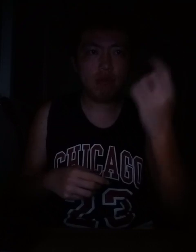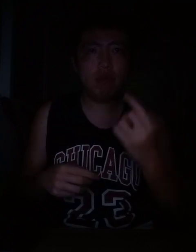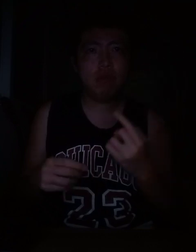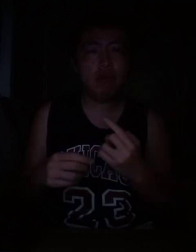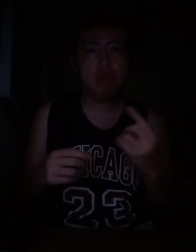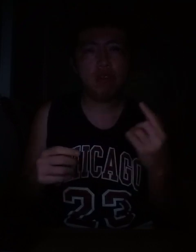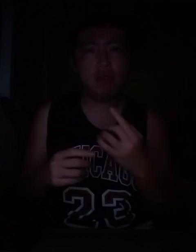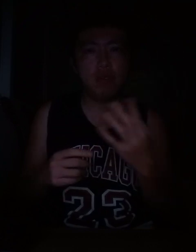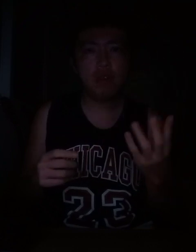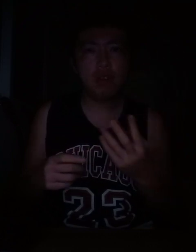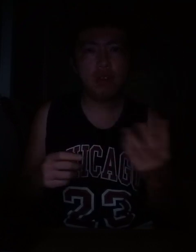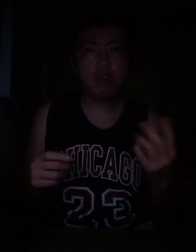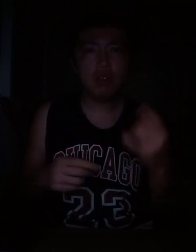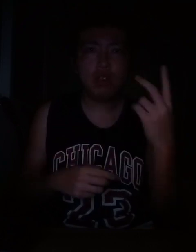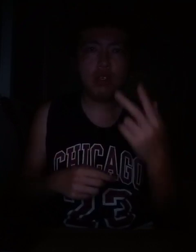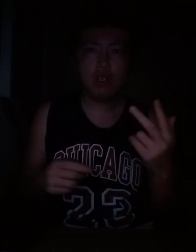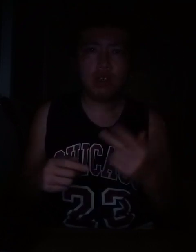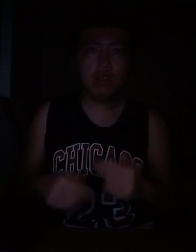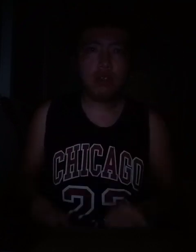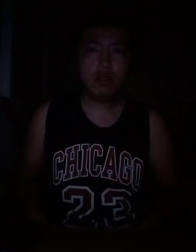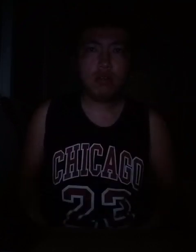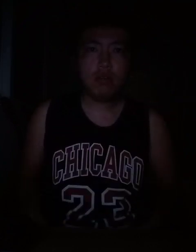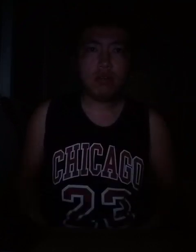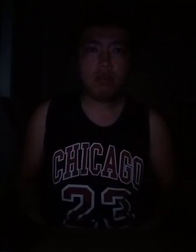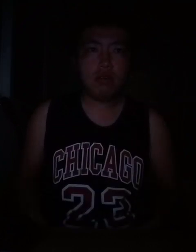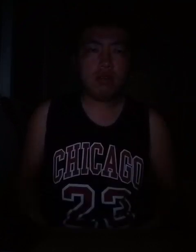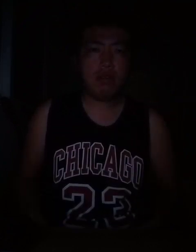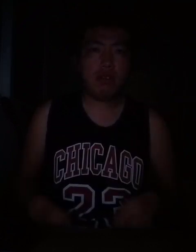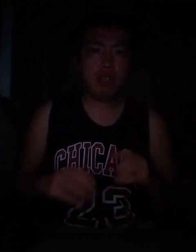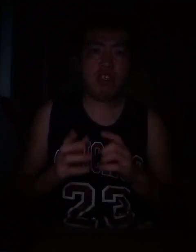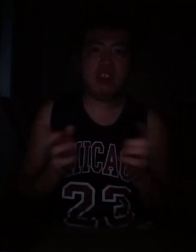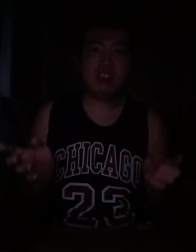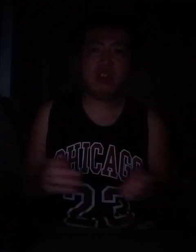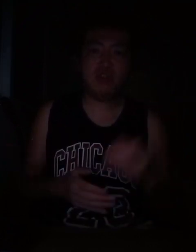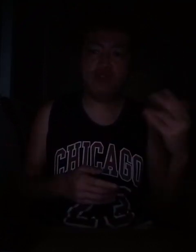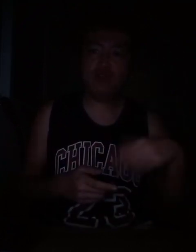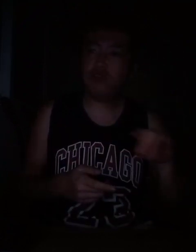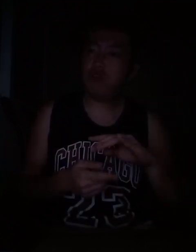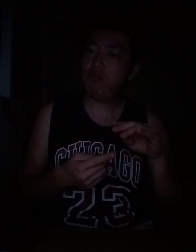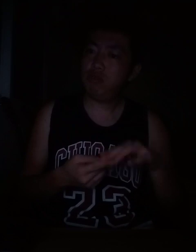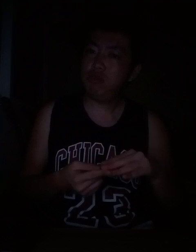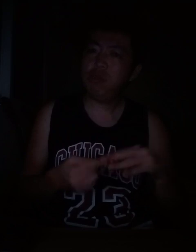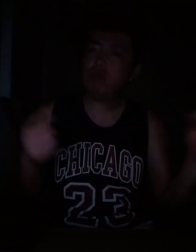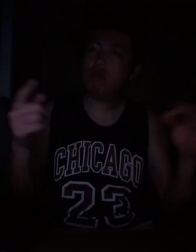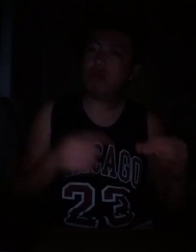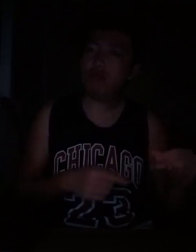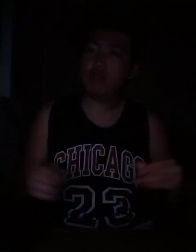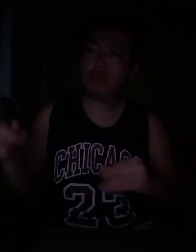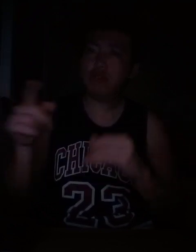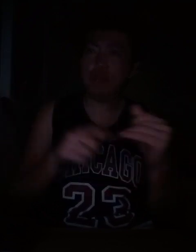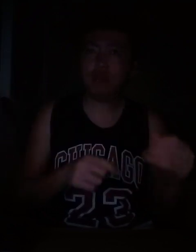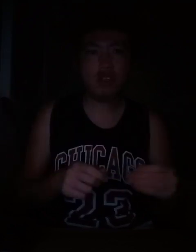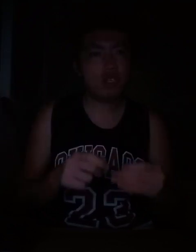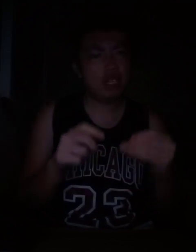지난 5월 이후 3개월 만입니다. 산유국의 추가 감산 우려 등으로 국제 유가가 상승했기